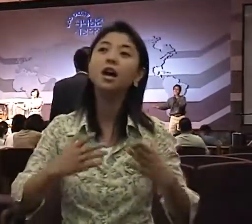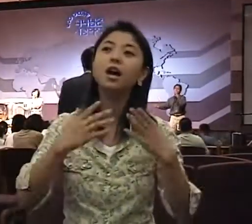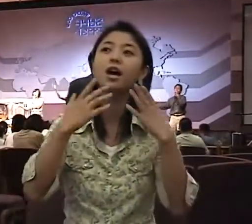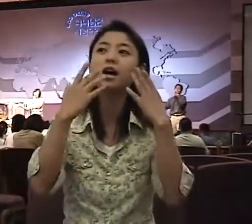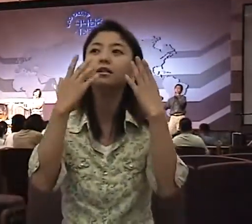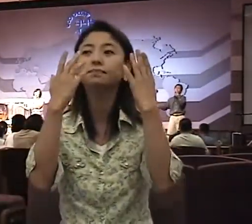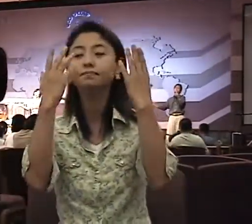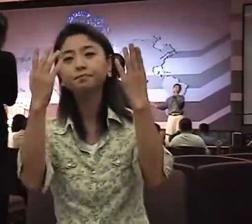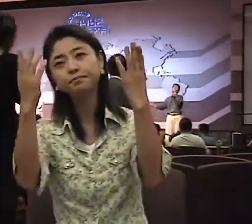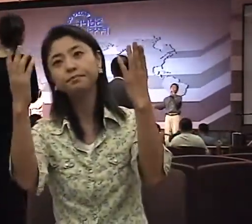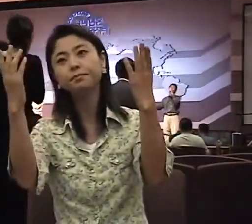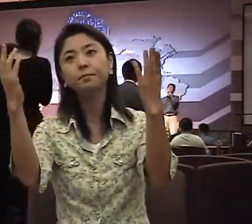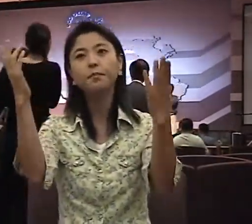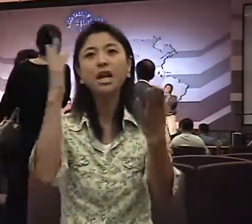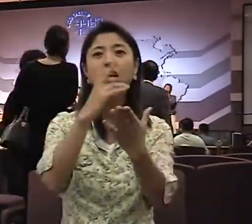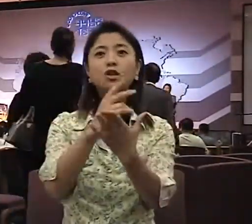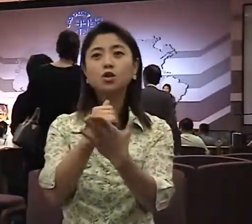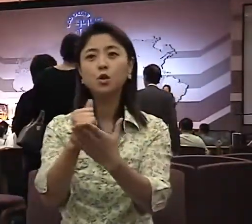찬양합니다.